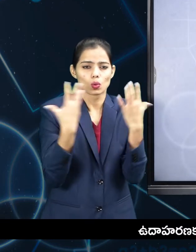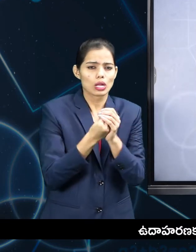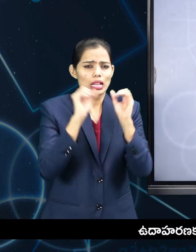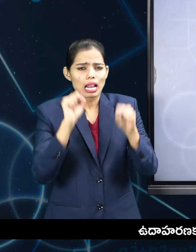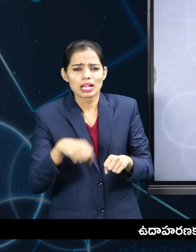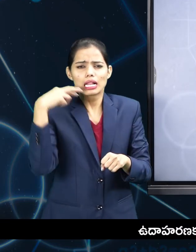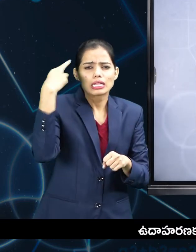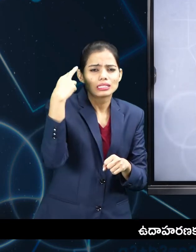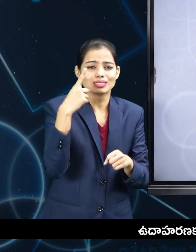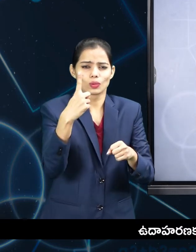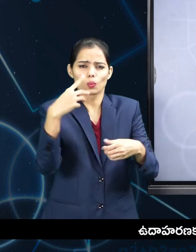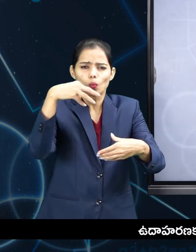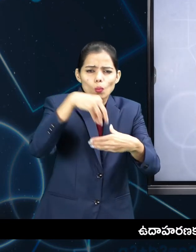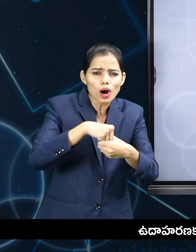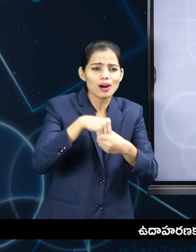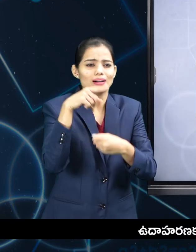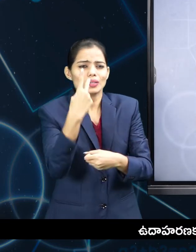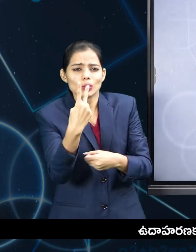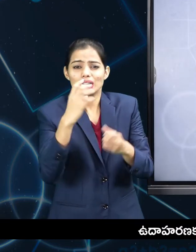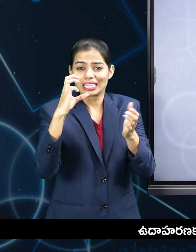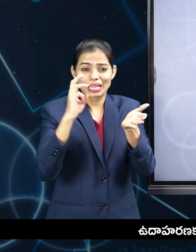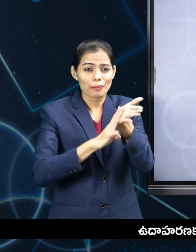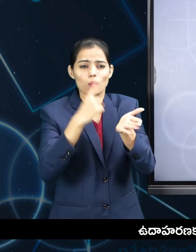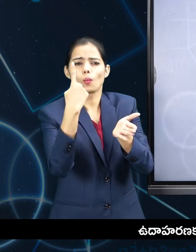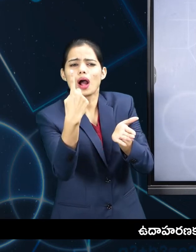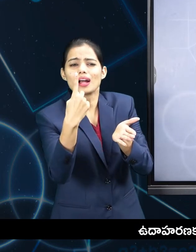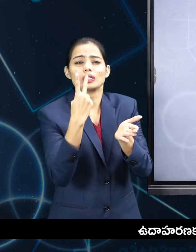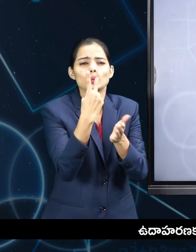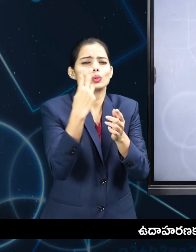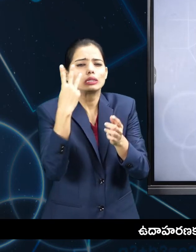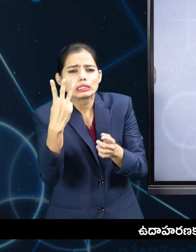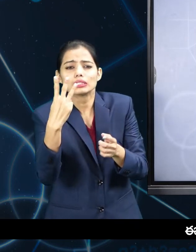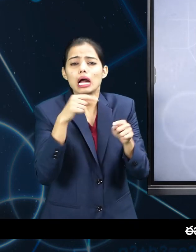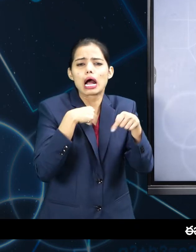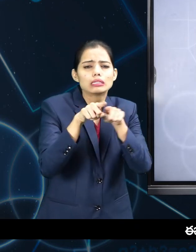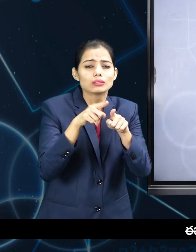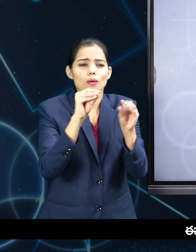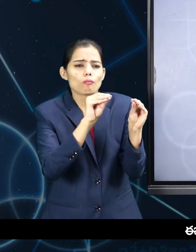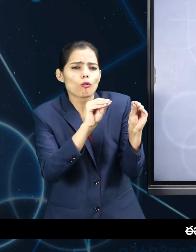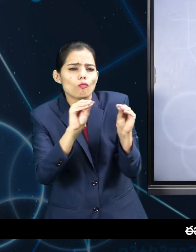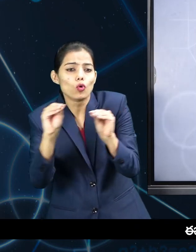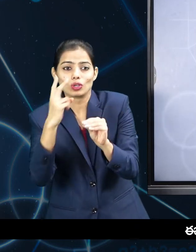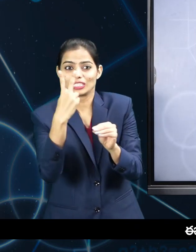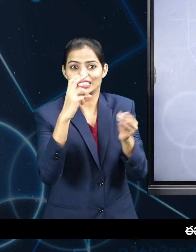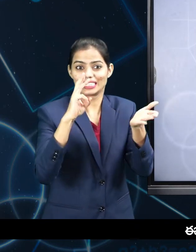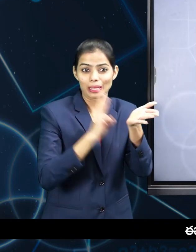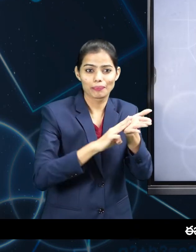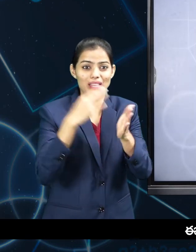ఉదాహరణకు మనం 1 యూనిట్ని 1 సెంటీమీటర్గా ఎంచుకోవచ్చు. ఈ విధంగా 2, 3